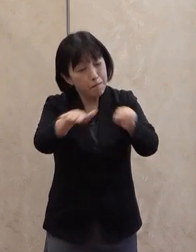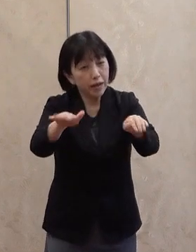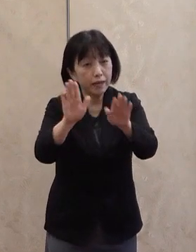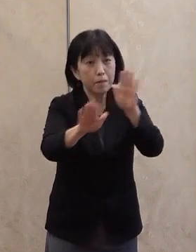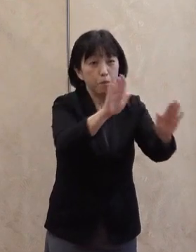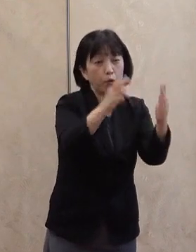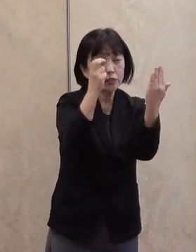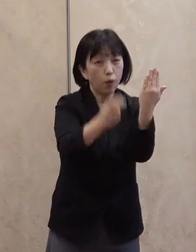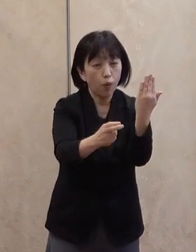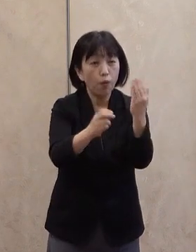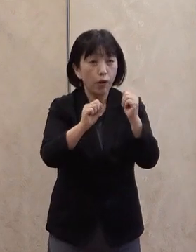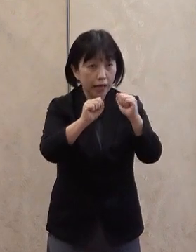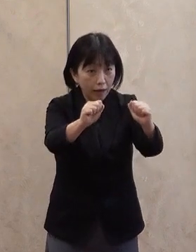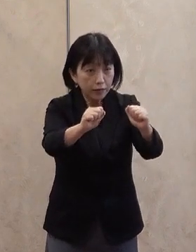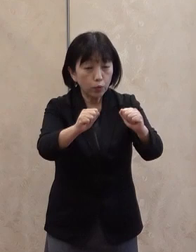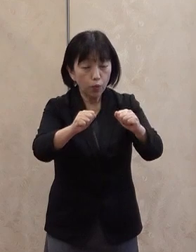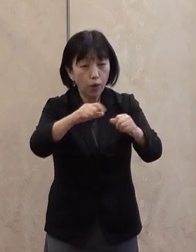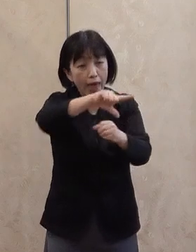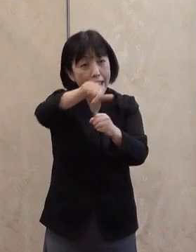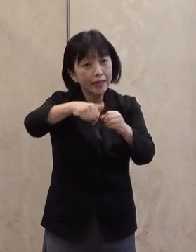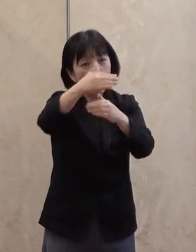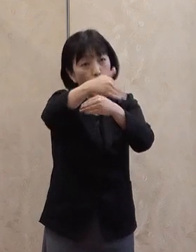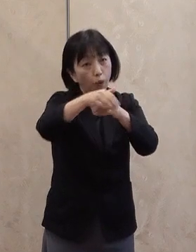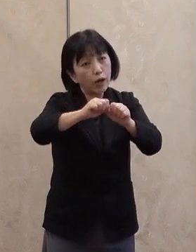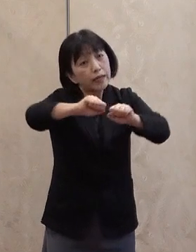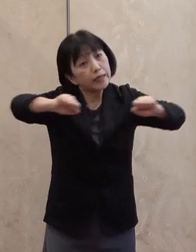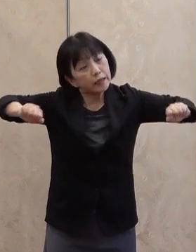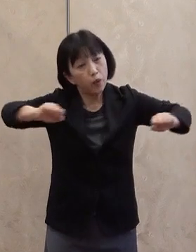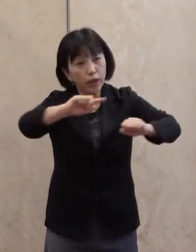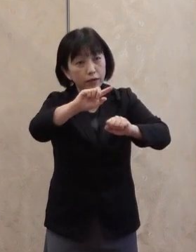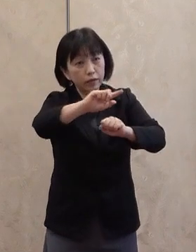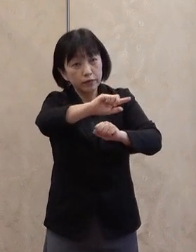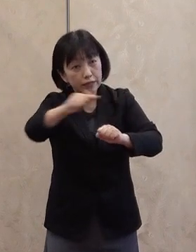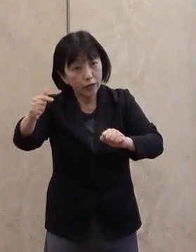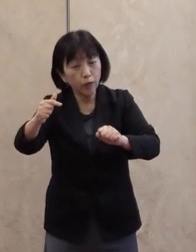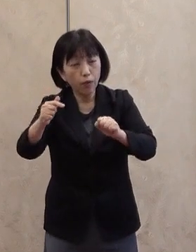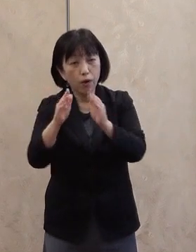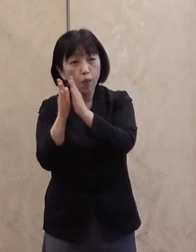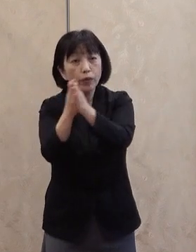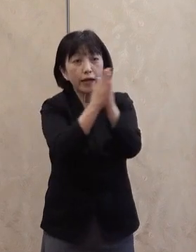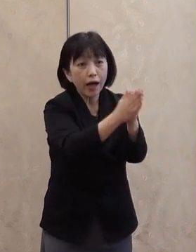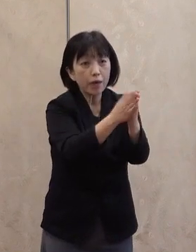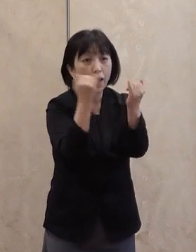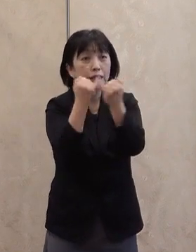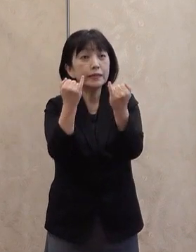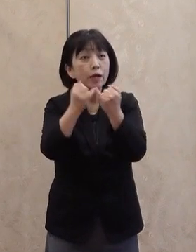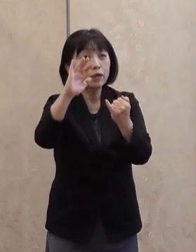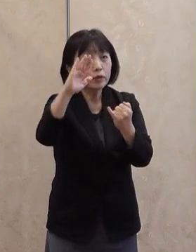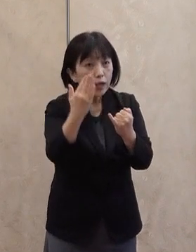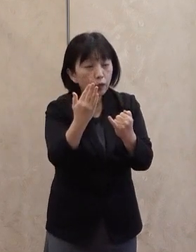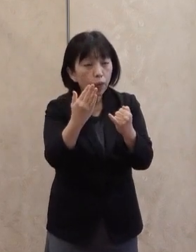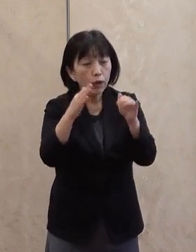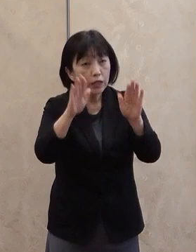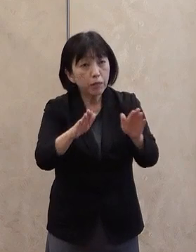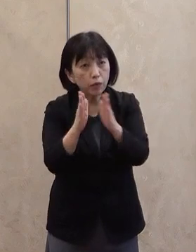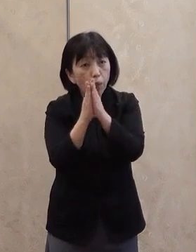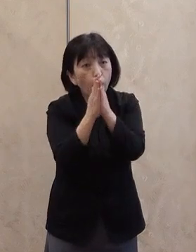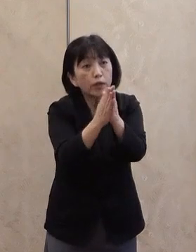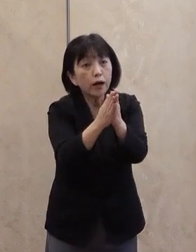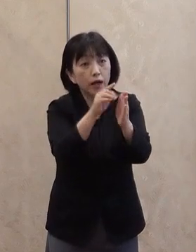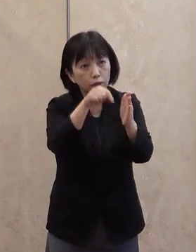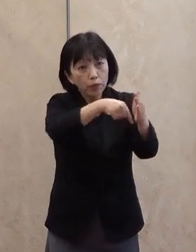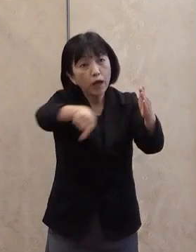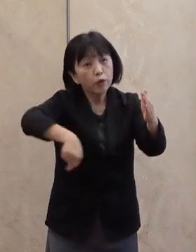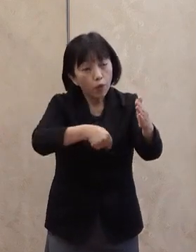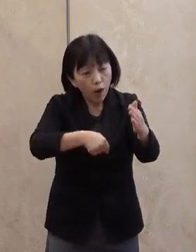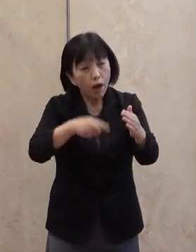ですね、拡大するとかですね、そのあたり今かなり要請の内容は似たものになってますが、あくまでも大阪市内へのまん防適用というのにこ